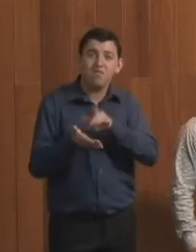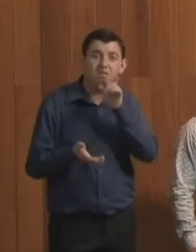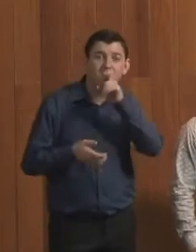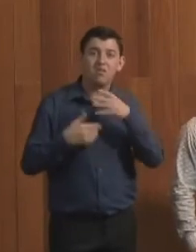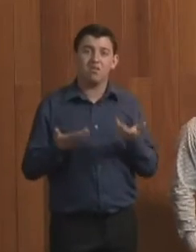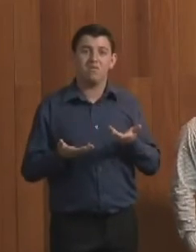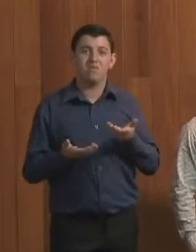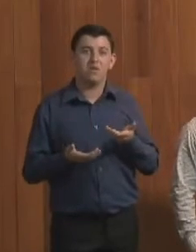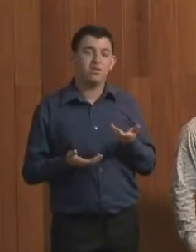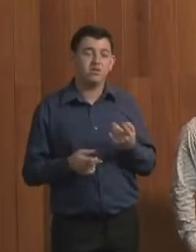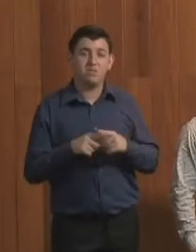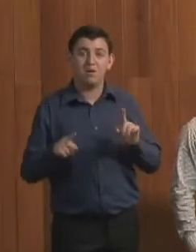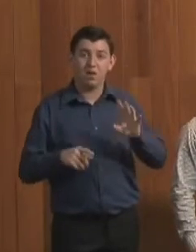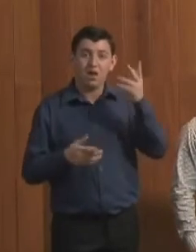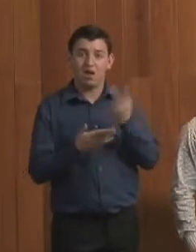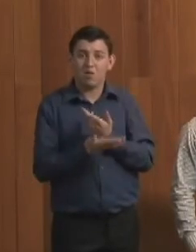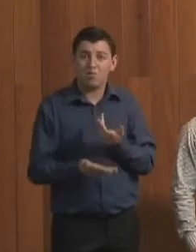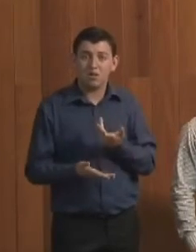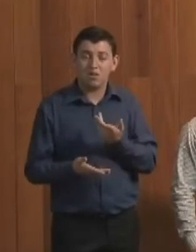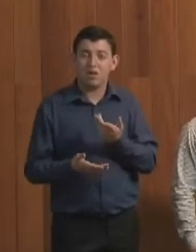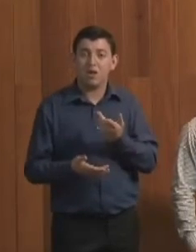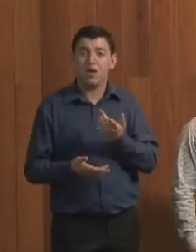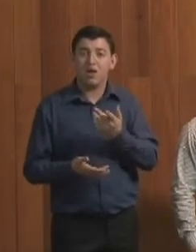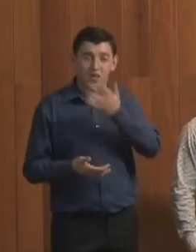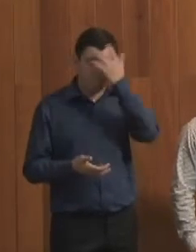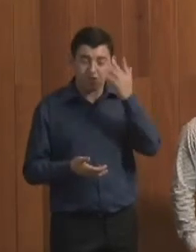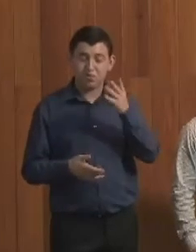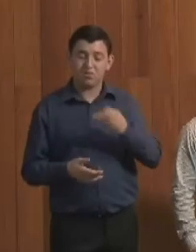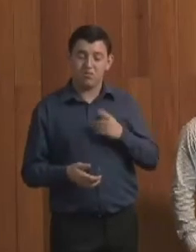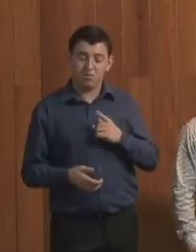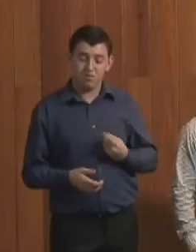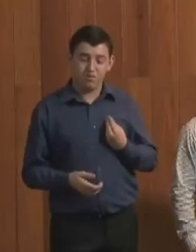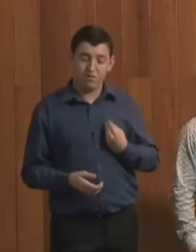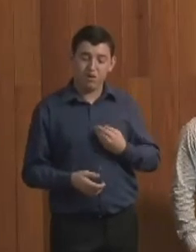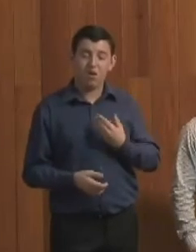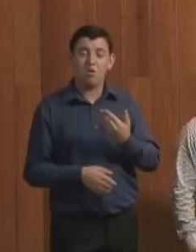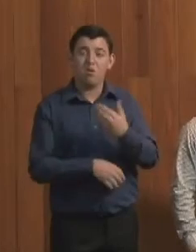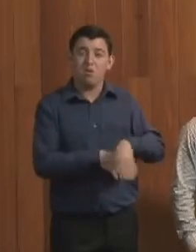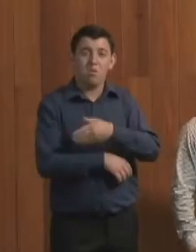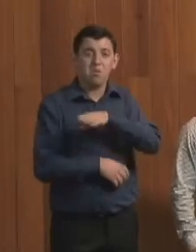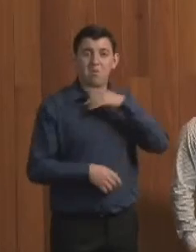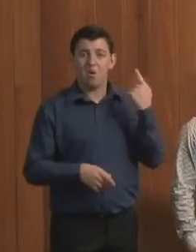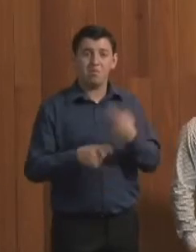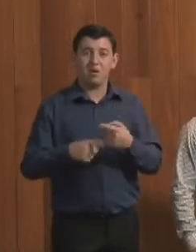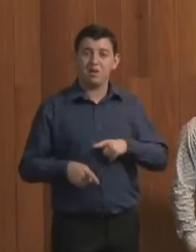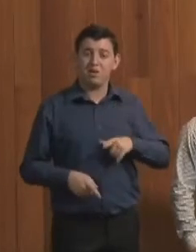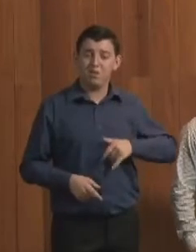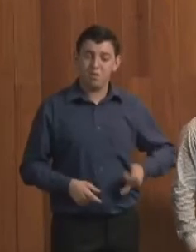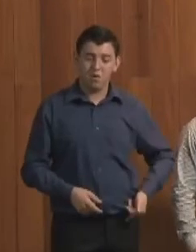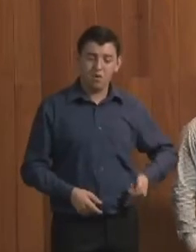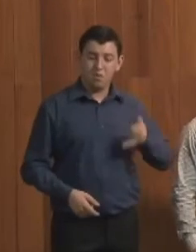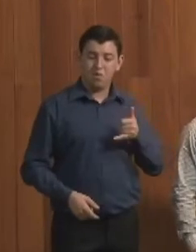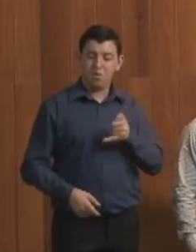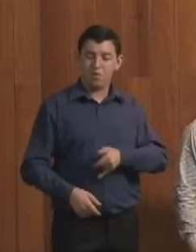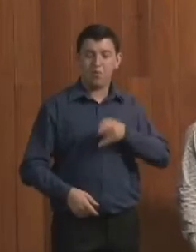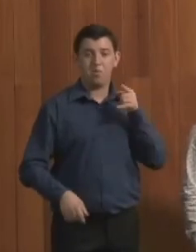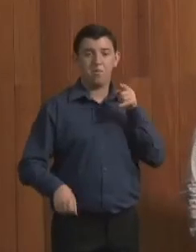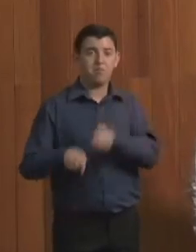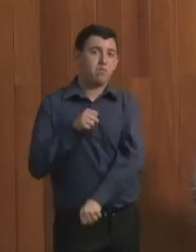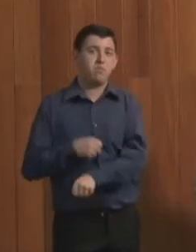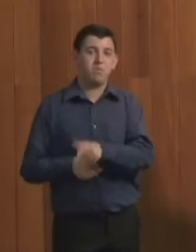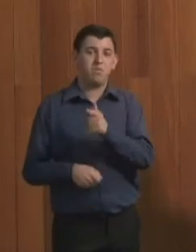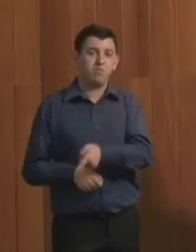com arma contundente, arma de fogo, que não é faca, etc., como eles falam.